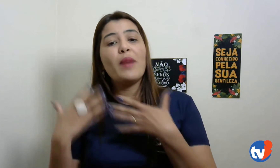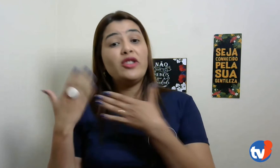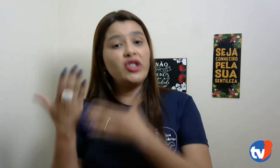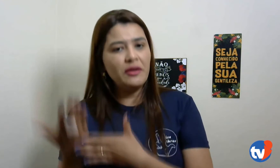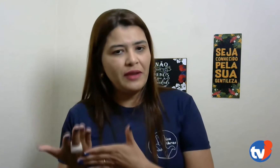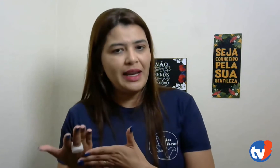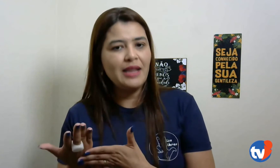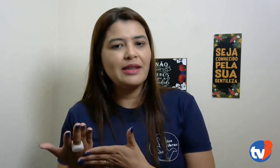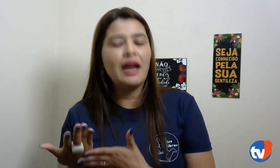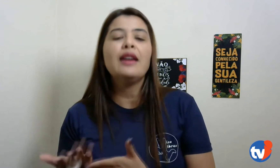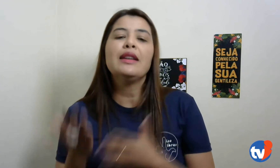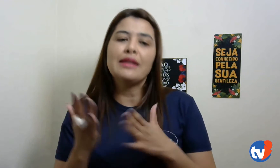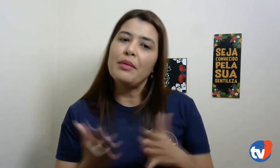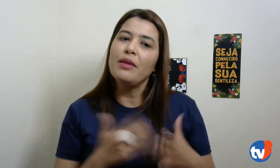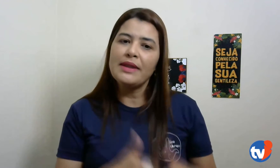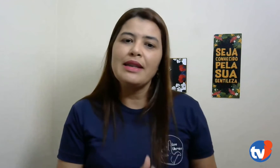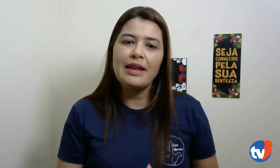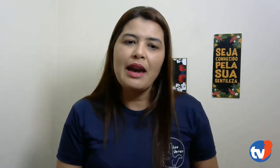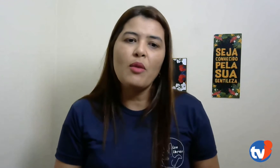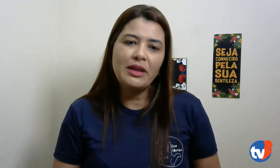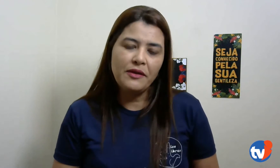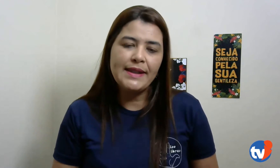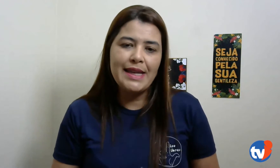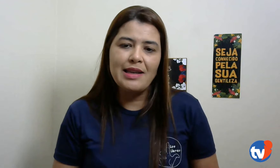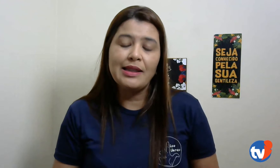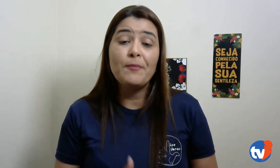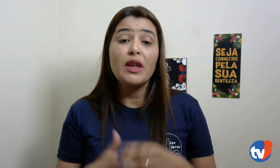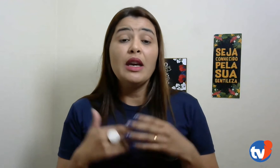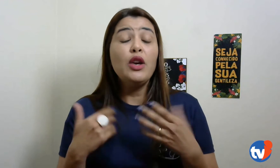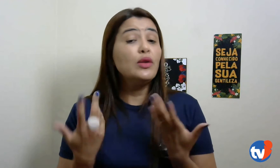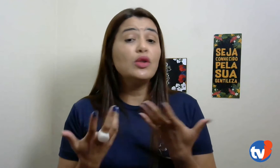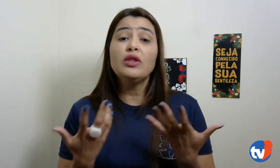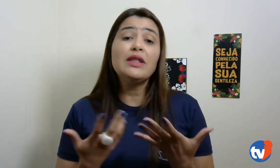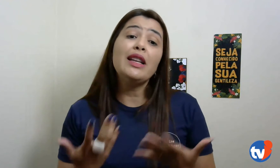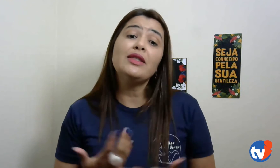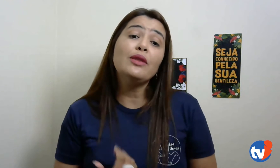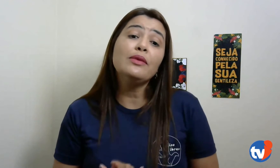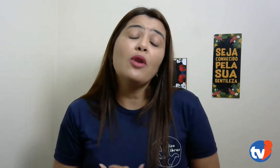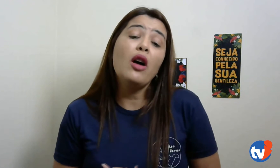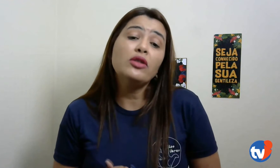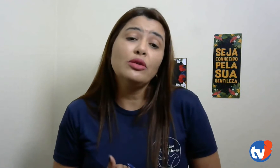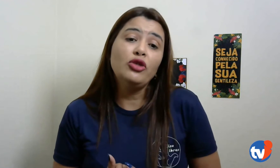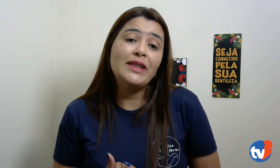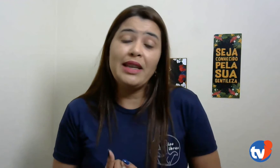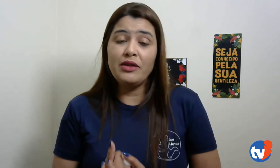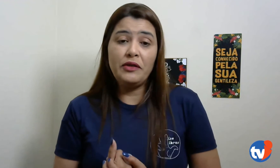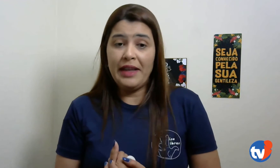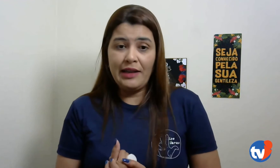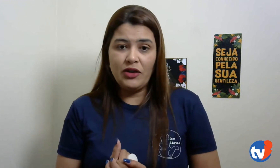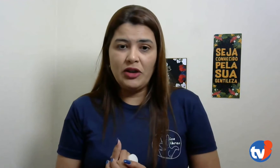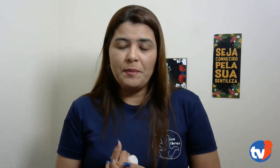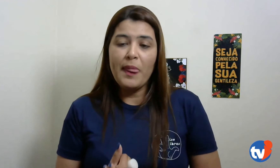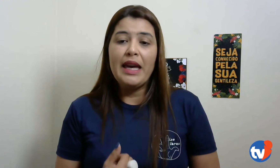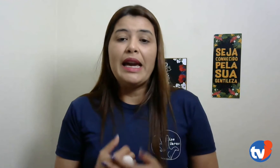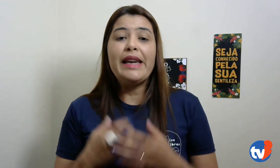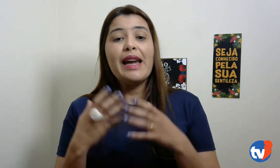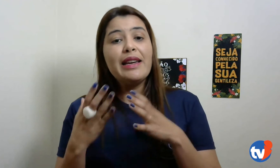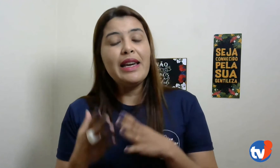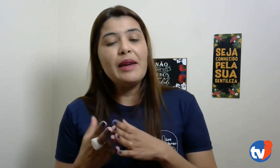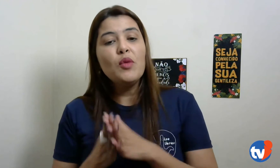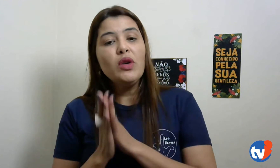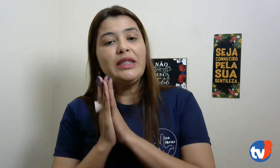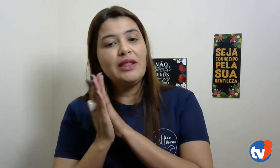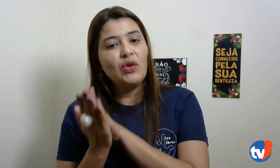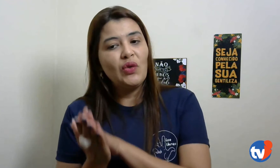tratamos isso como uma diferença, sabemos sim que é uma deficiência. E os surdos, eles não gostam de ser diferente.